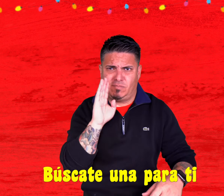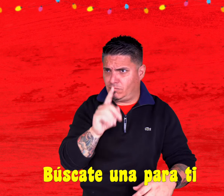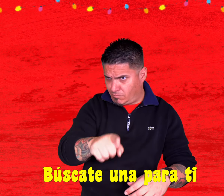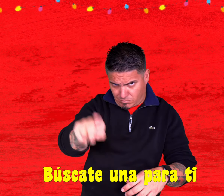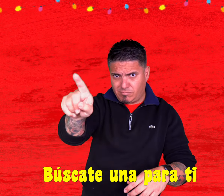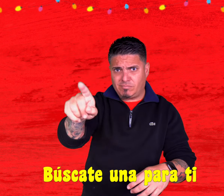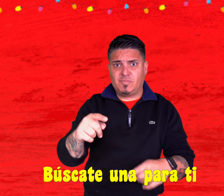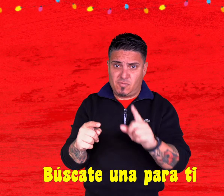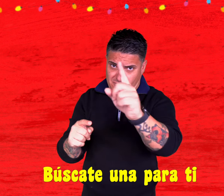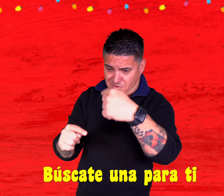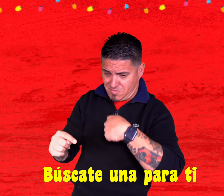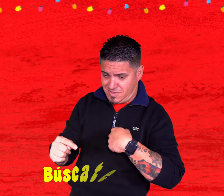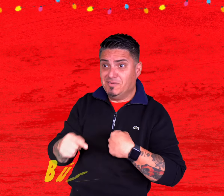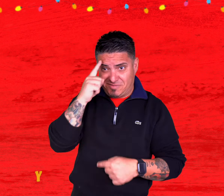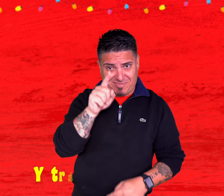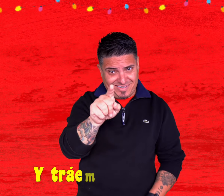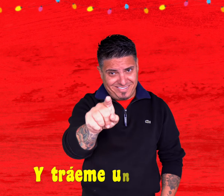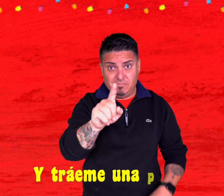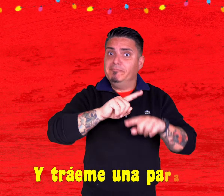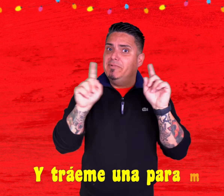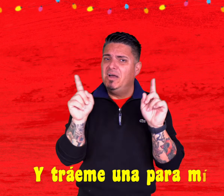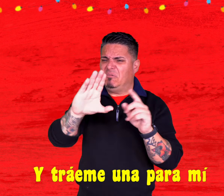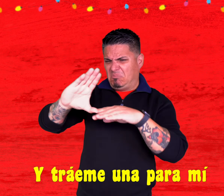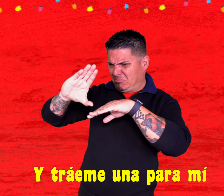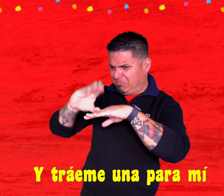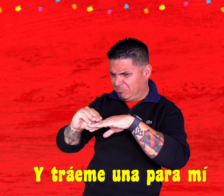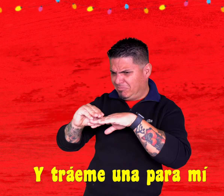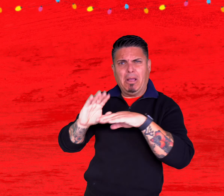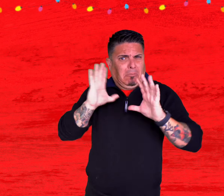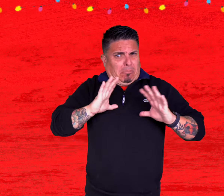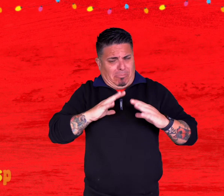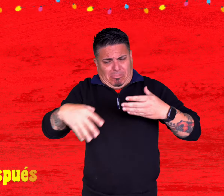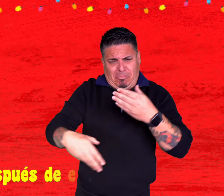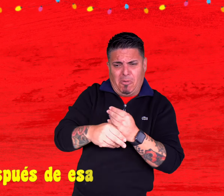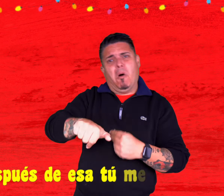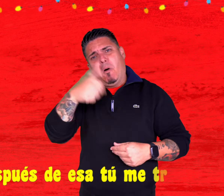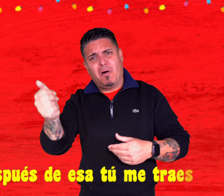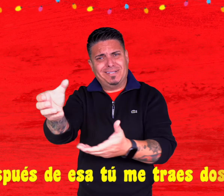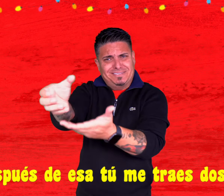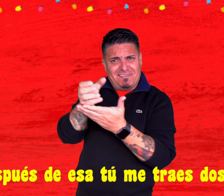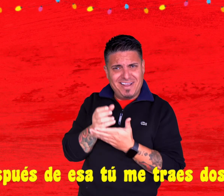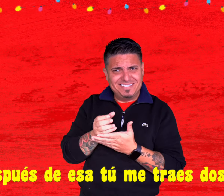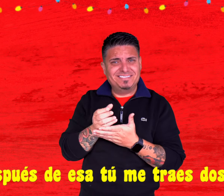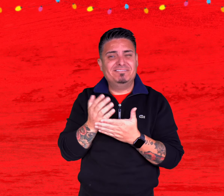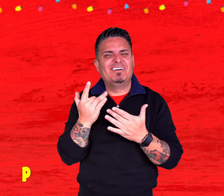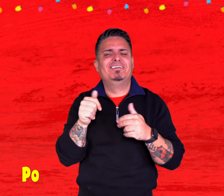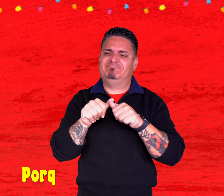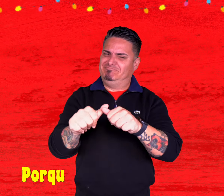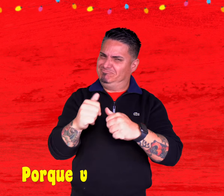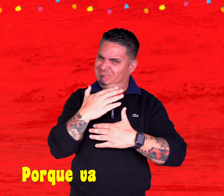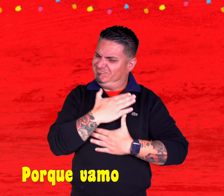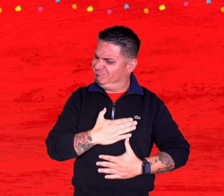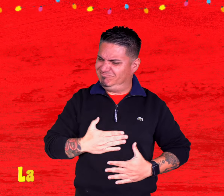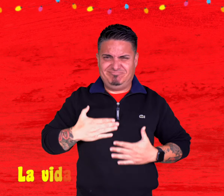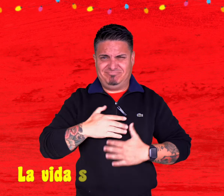Búscate una, pa' y tráeme una, pa' mí. Después de esa tú me traes dos más, porque vamos a celebrar, la vida